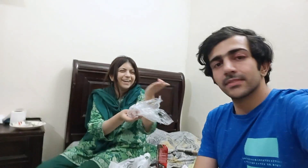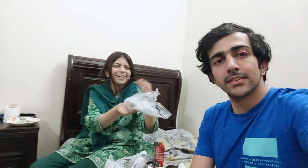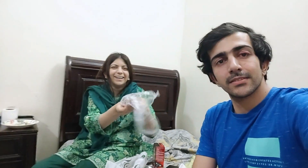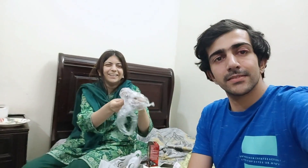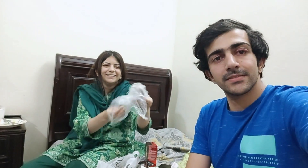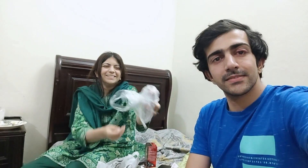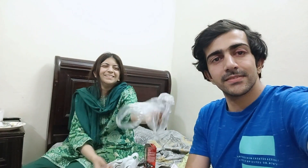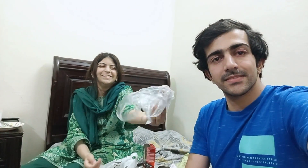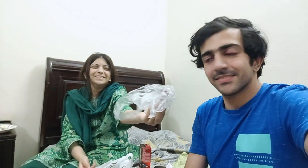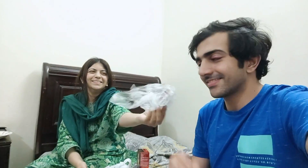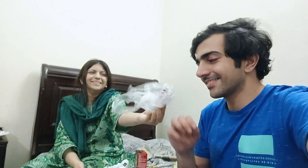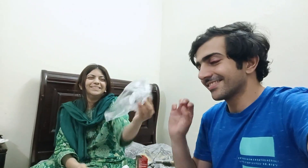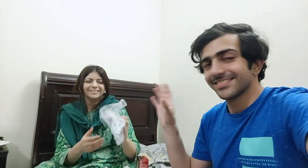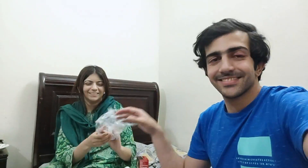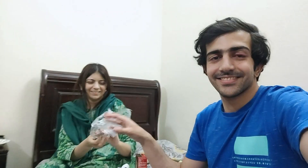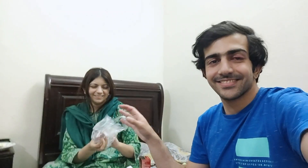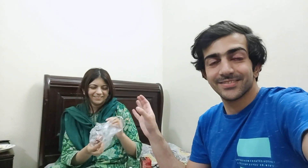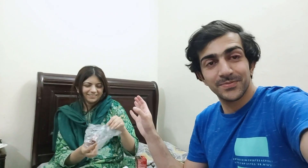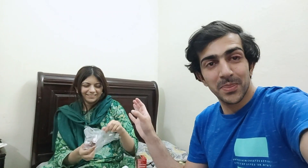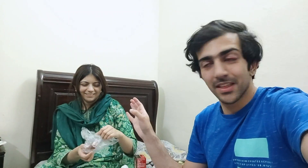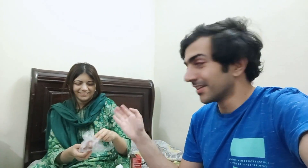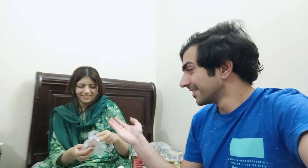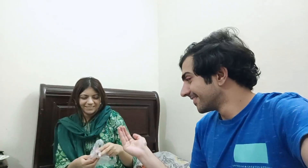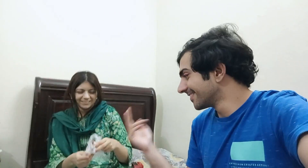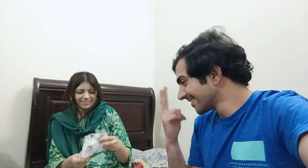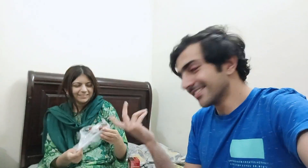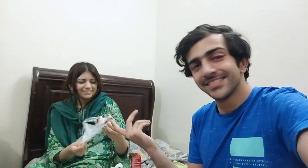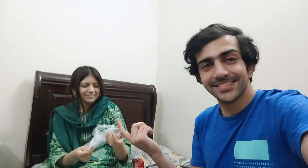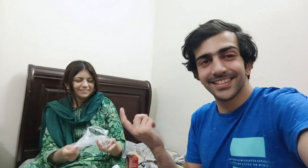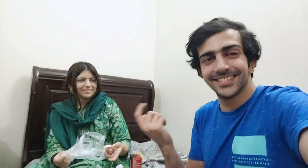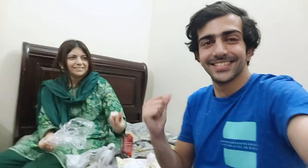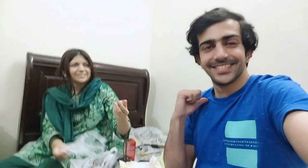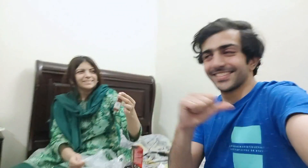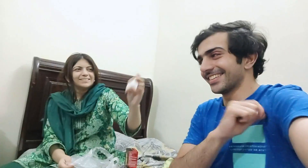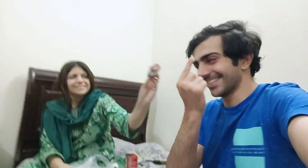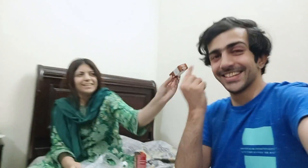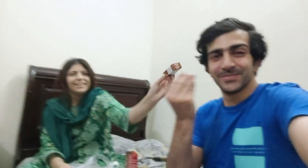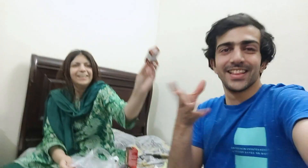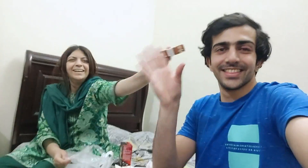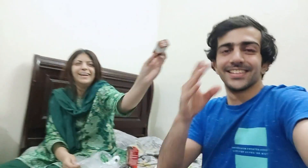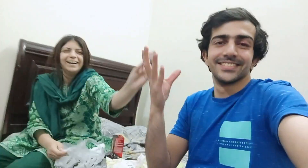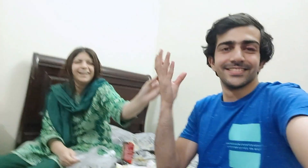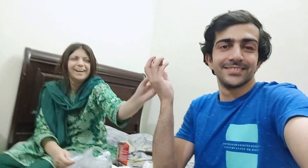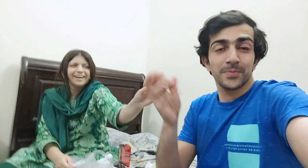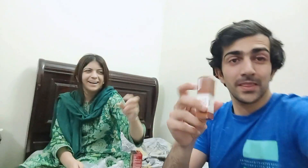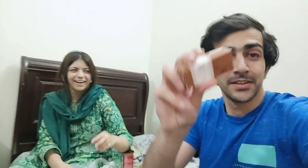अच्छा, खैर ये तुम्हारी आँखों की एलर्जी की करीम है, आई ऑइंटमेंट, ये मैं